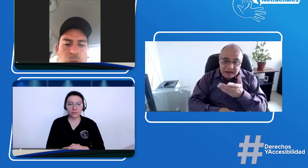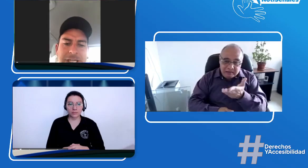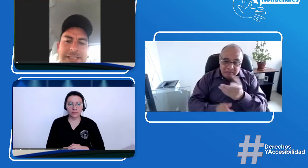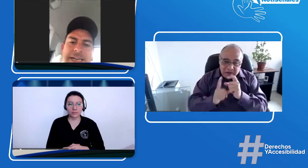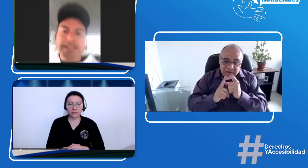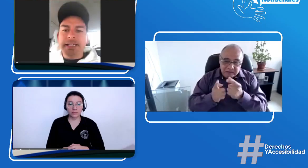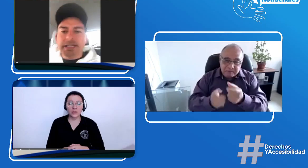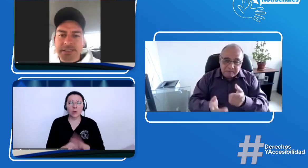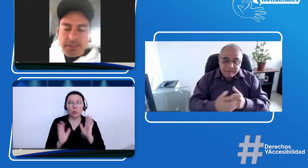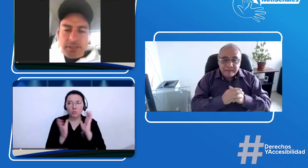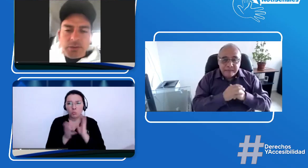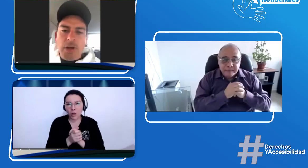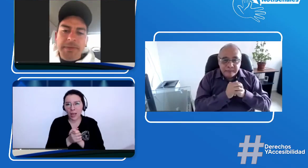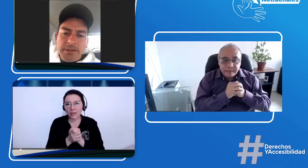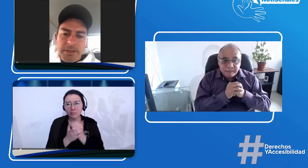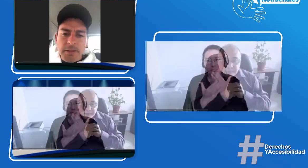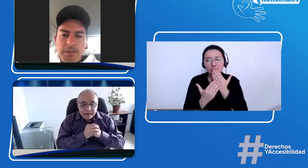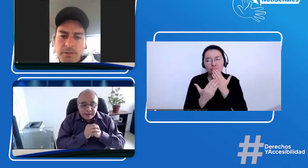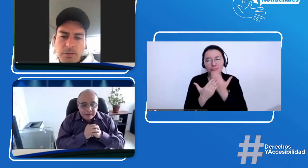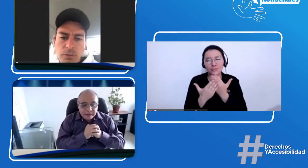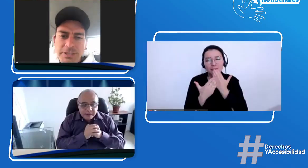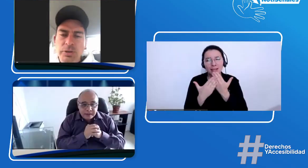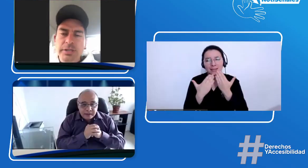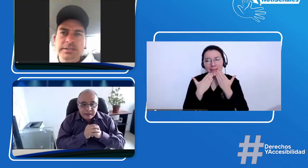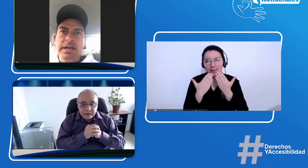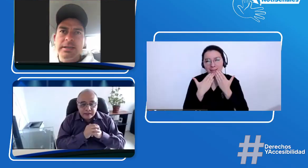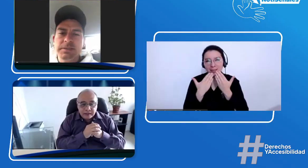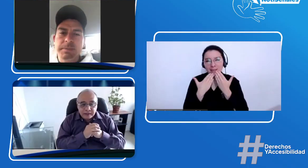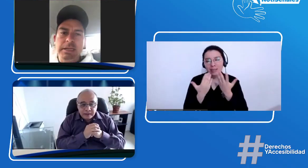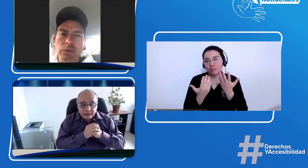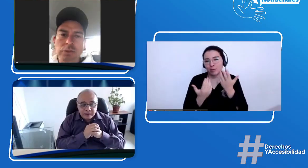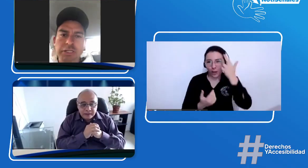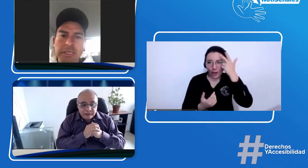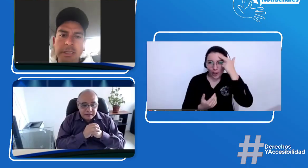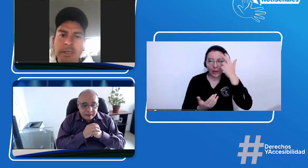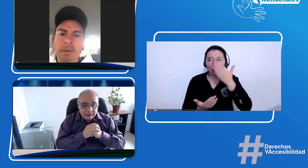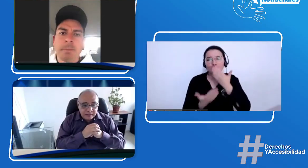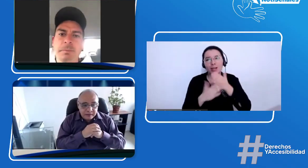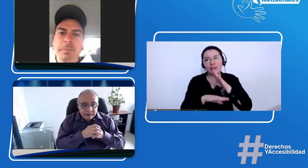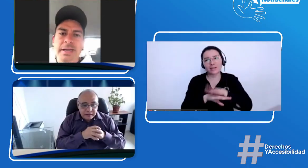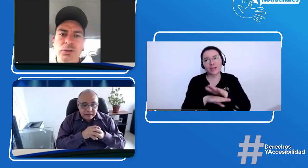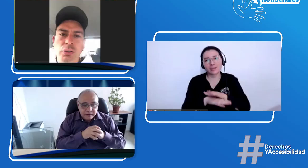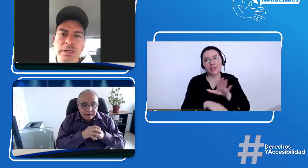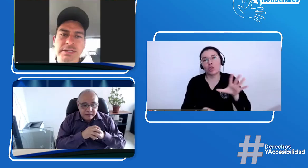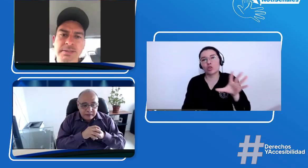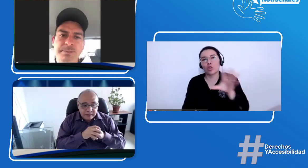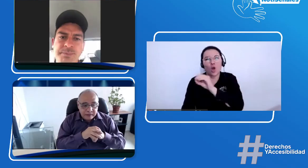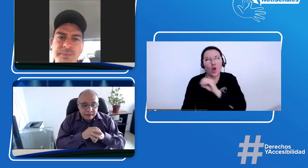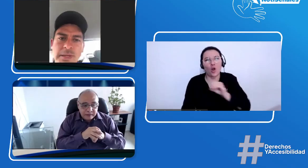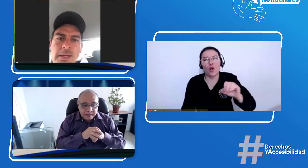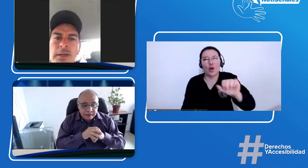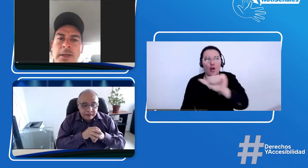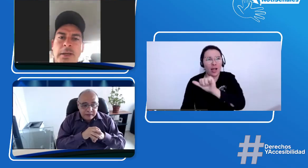Bueno, muchas gracias nuevamente con las buenas tardes para todos y para todas.